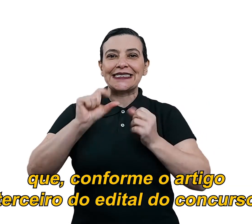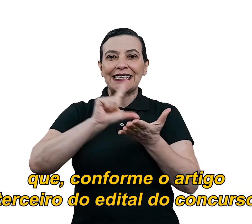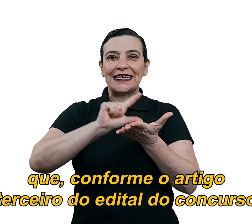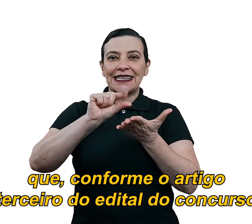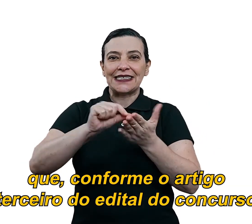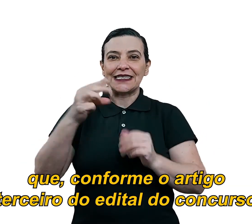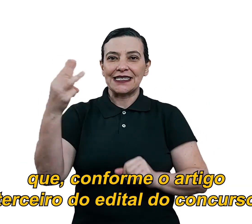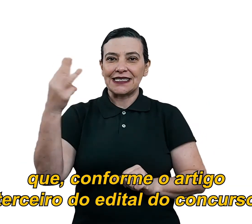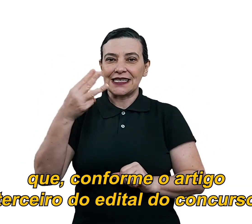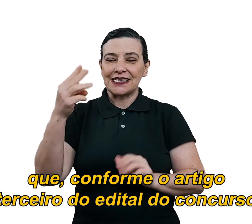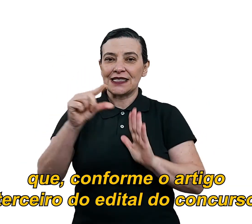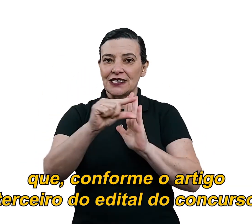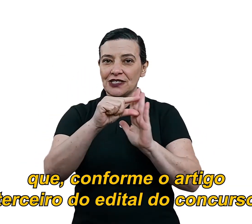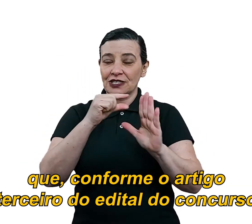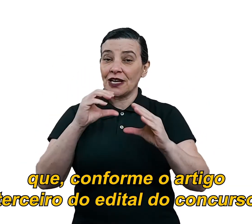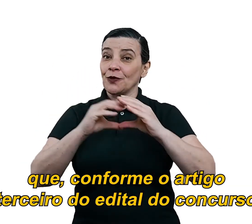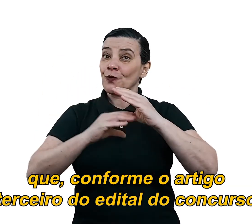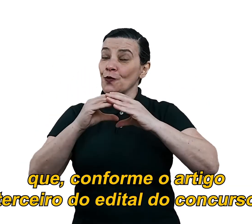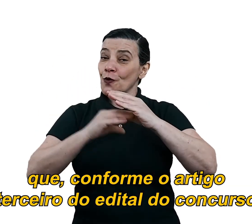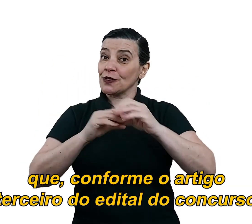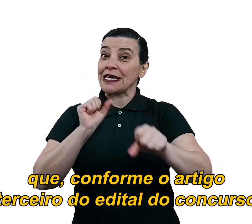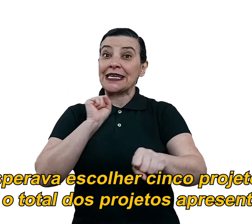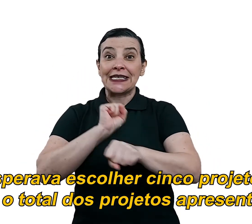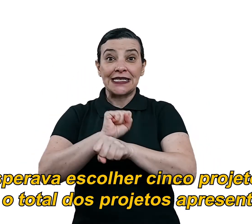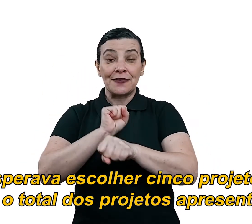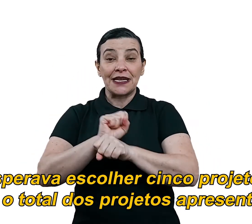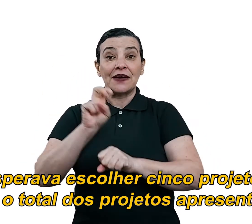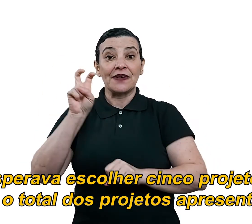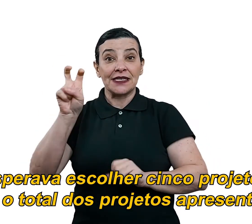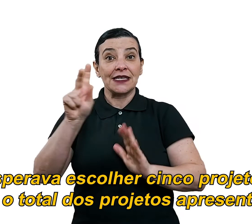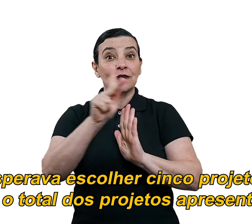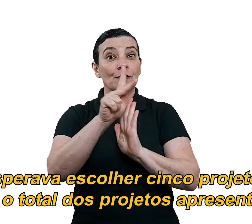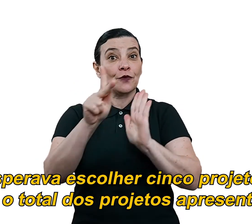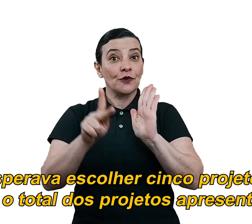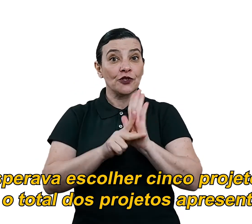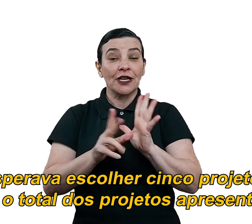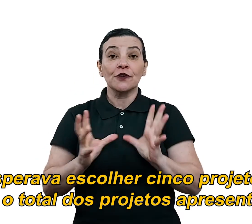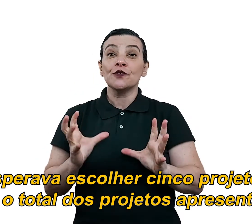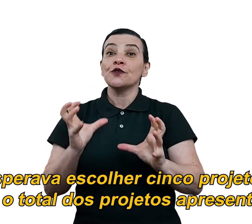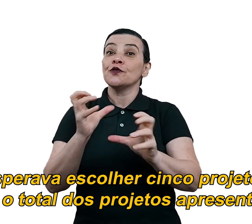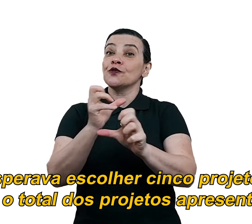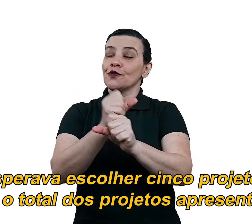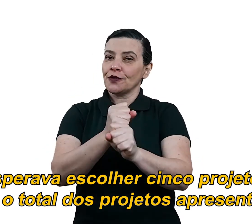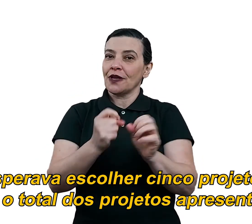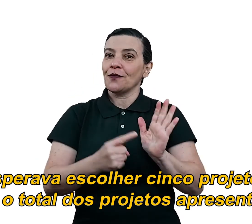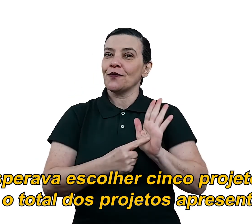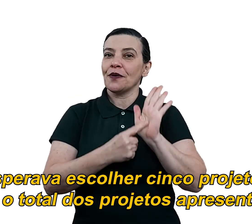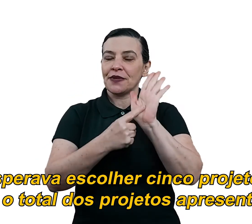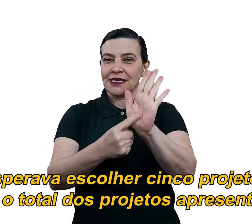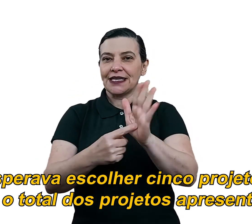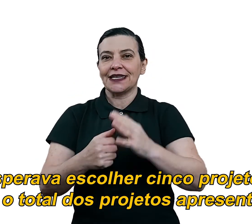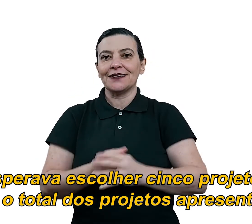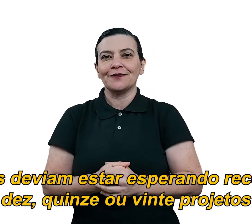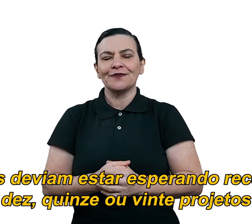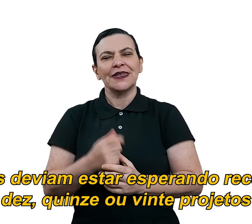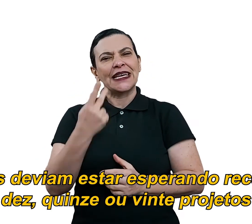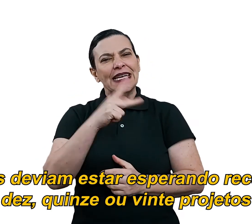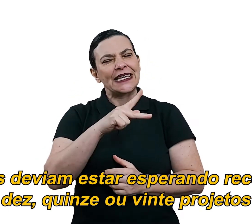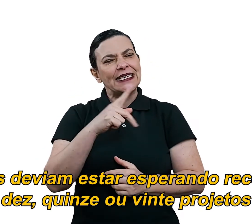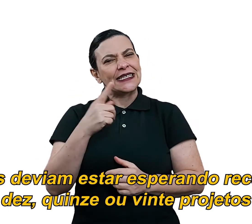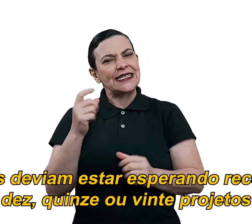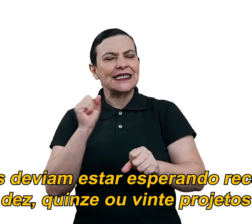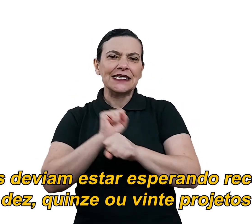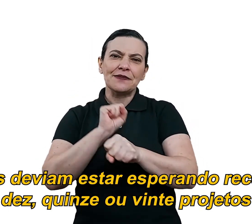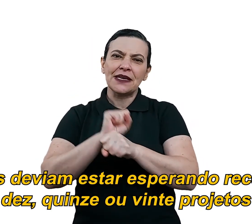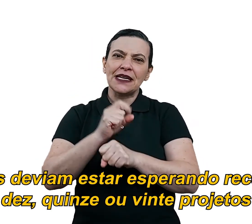que, conforme o artigo 3º do edital do concurso, esperava escolher 5 projetos entre o total dos projetos apresentados. Como se